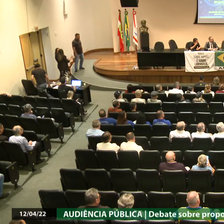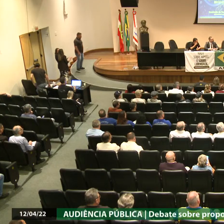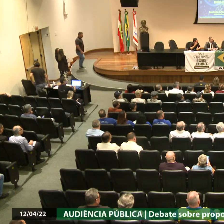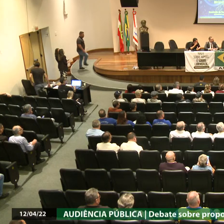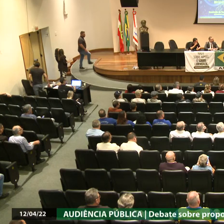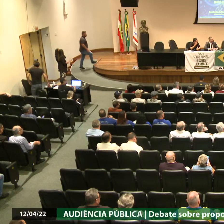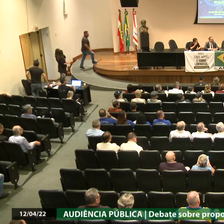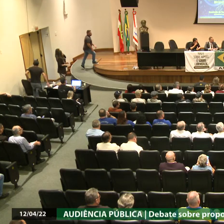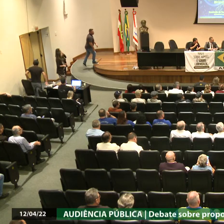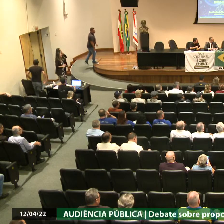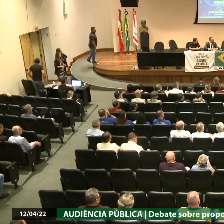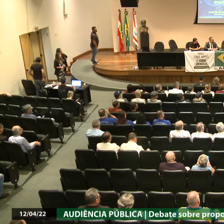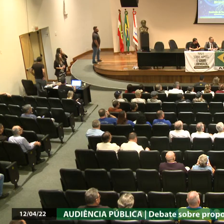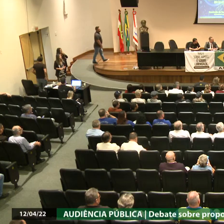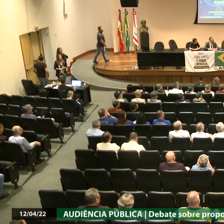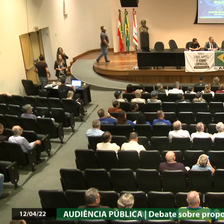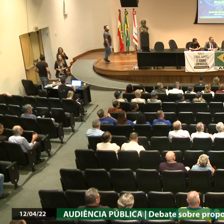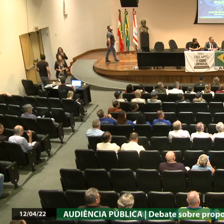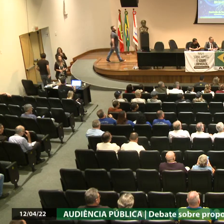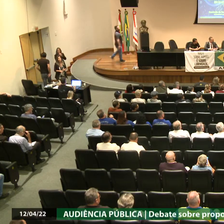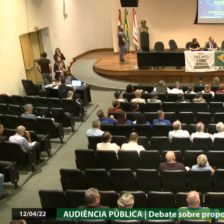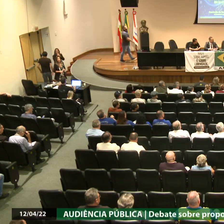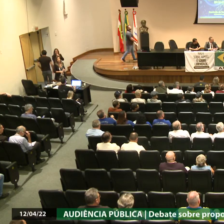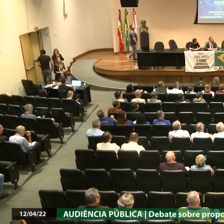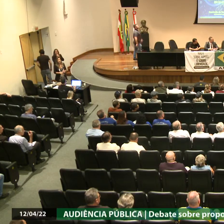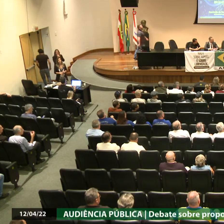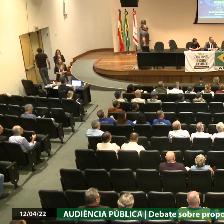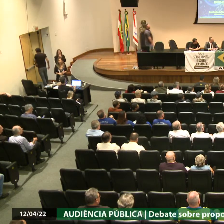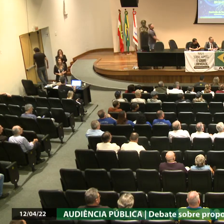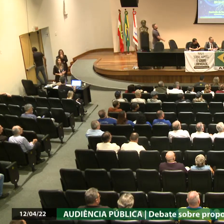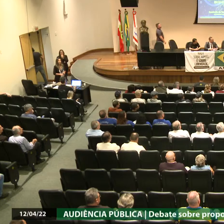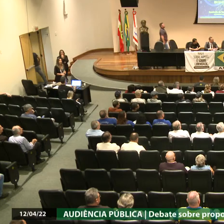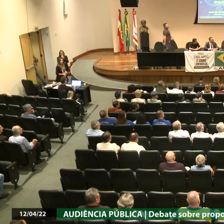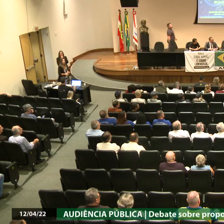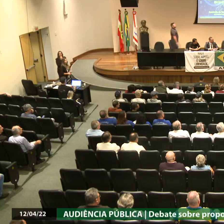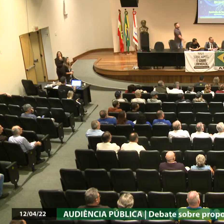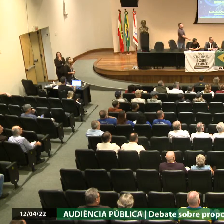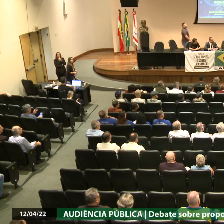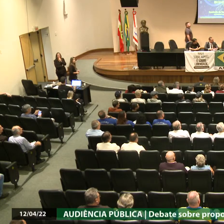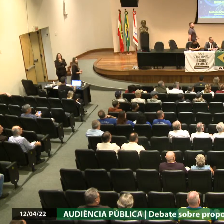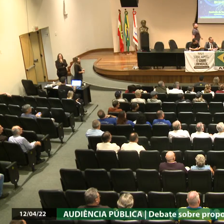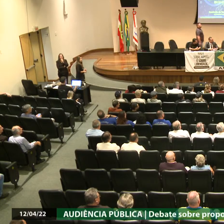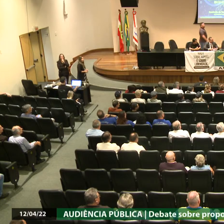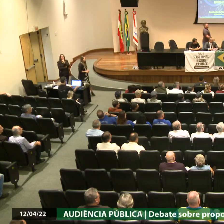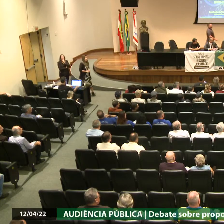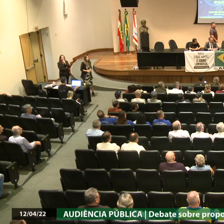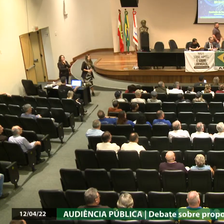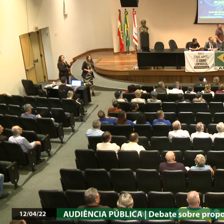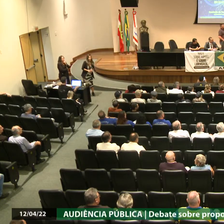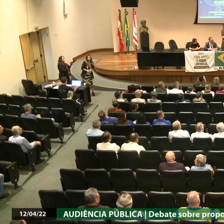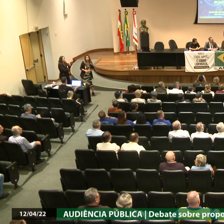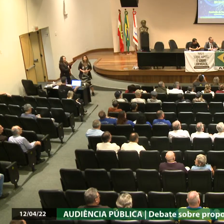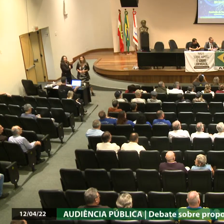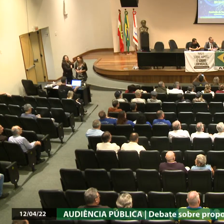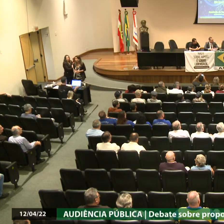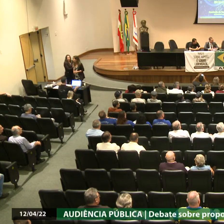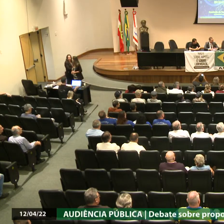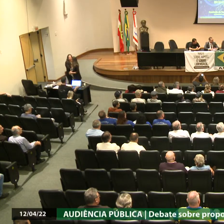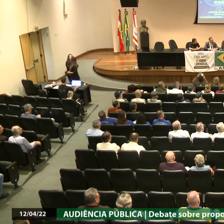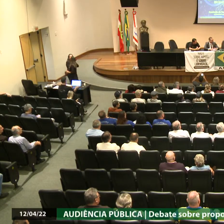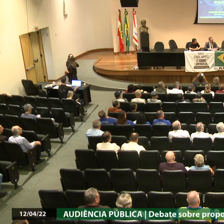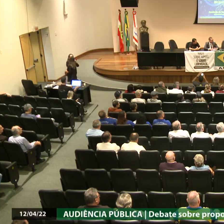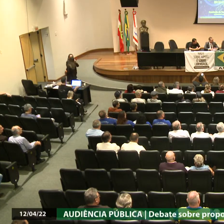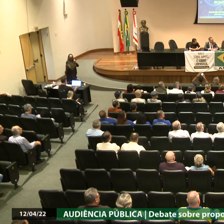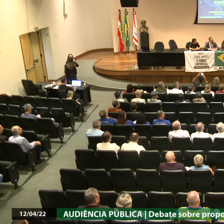de boa noite a todos daquele tempo aqui o nosso Deputado Sargento para avisar para ele iniciativa é assim o primeiro tá toda a